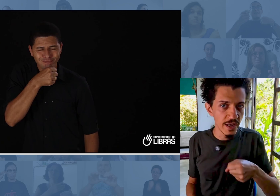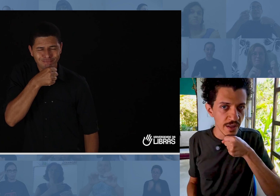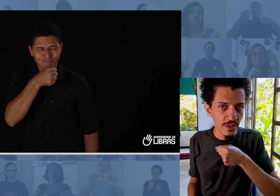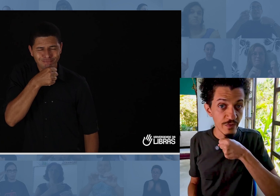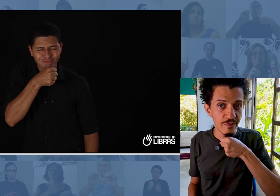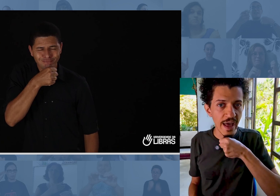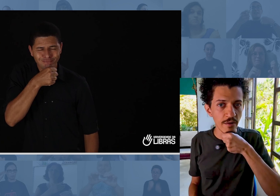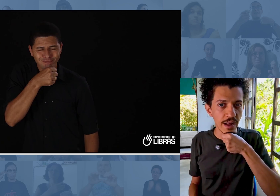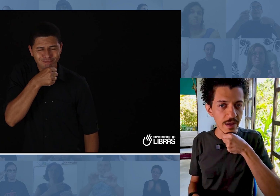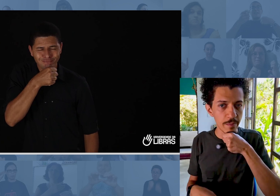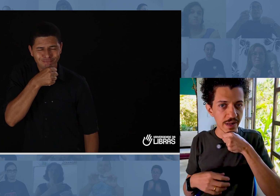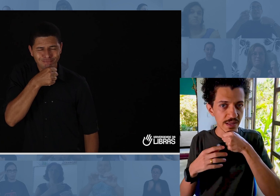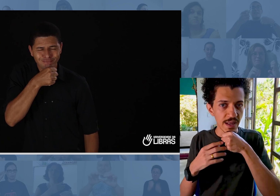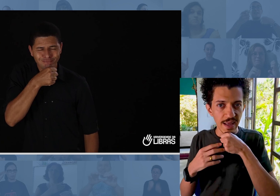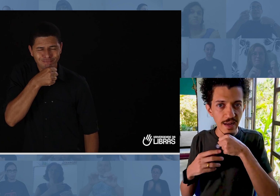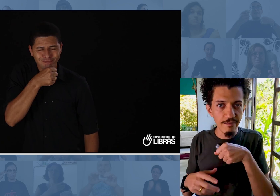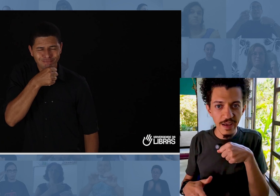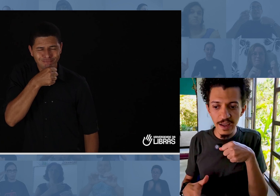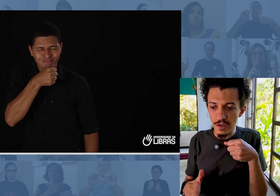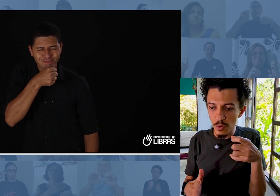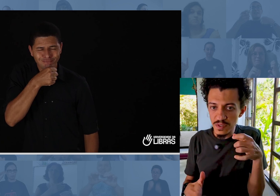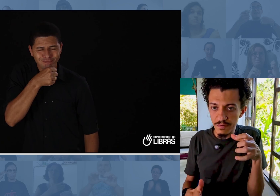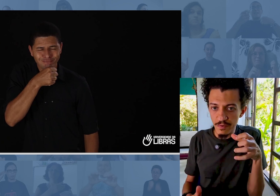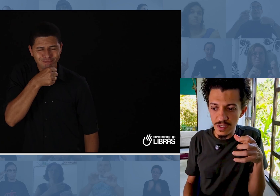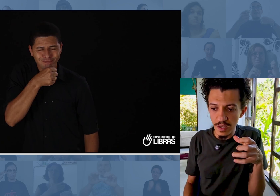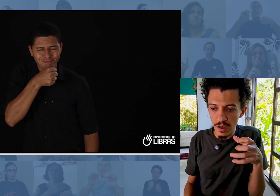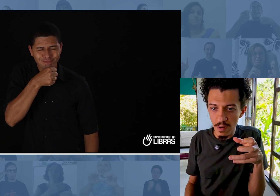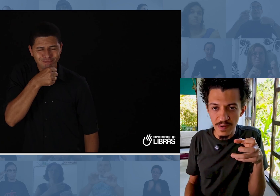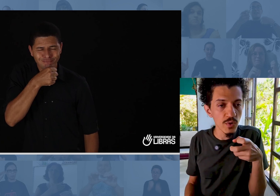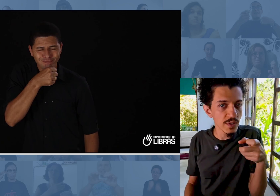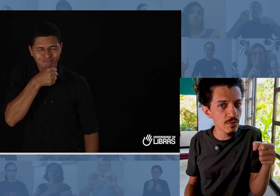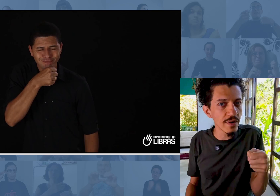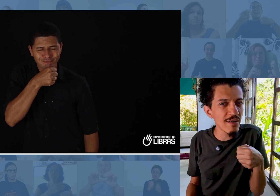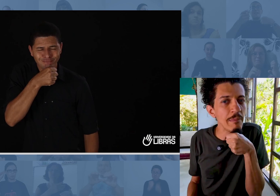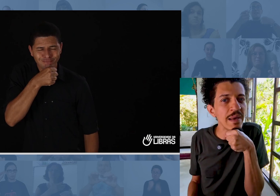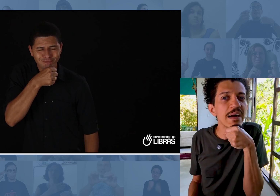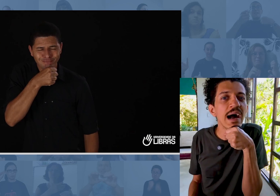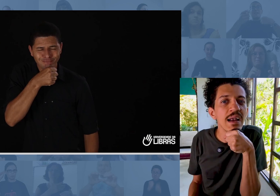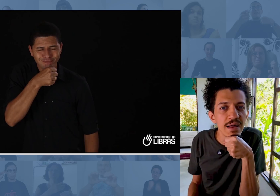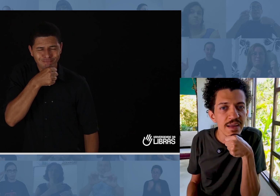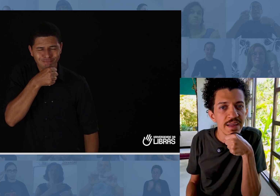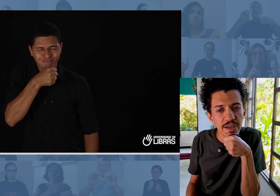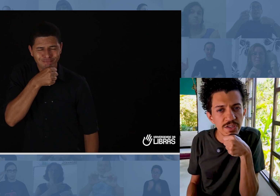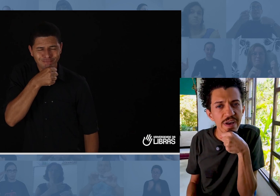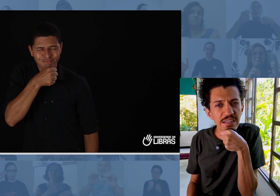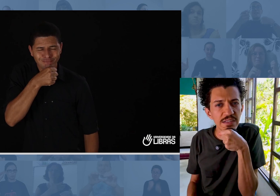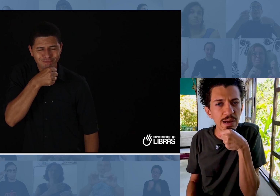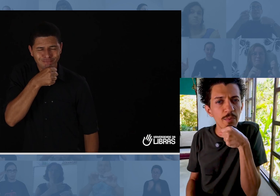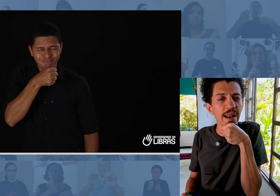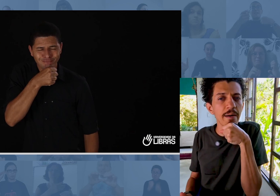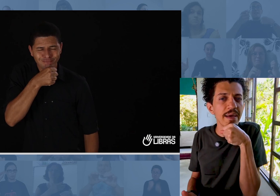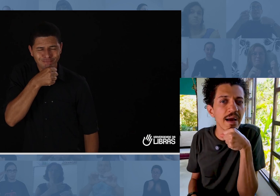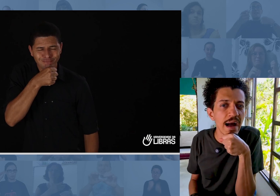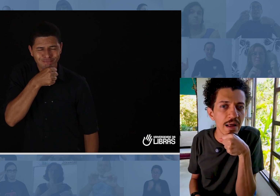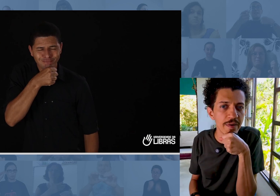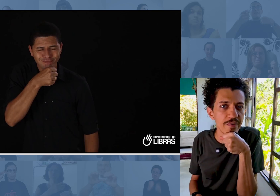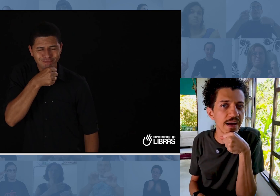velho na Libras, ele vem como se fosse uma pessoa segurando uma bengala e que tivesse que se apoiar na bengala para ficar